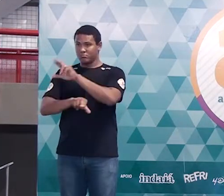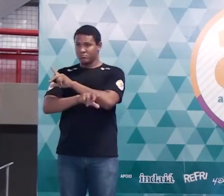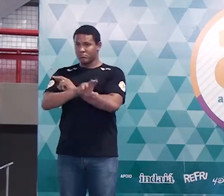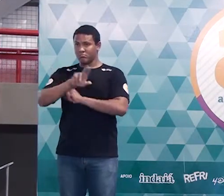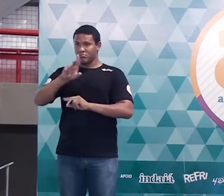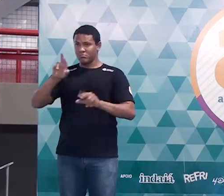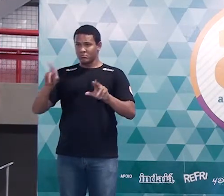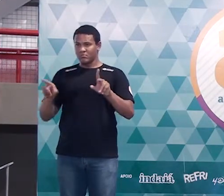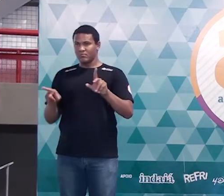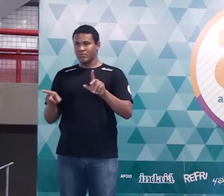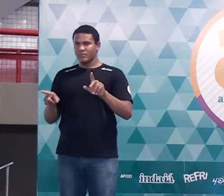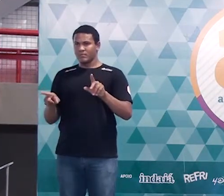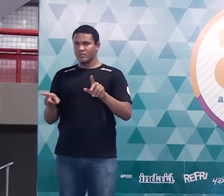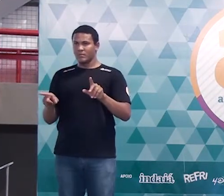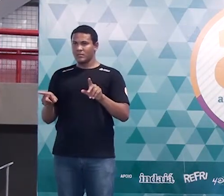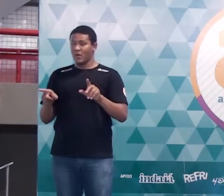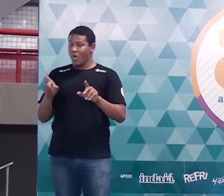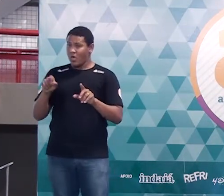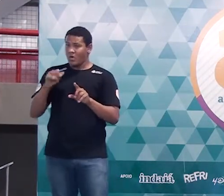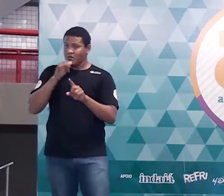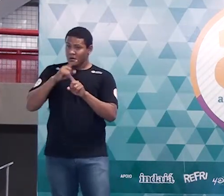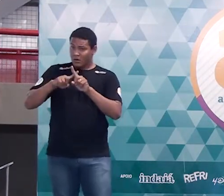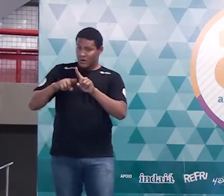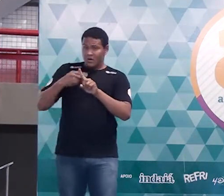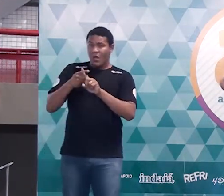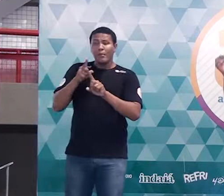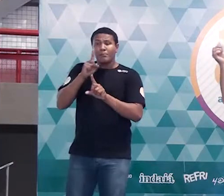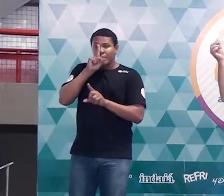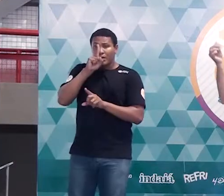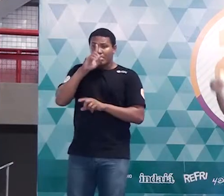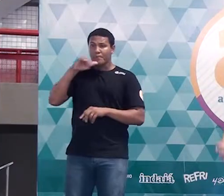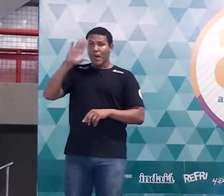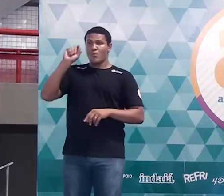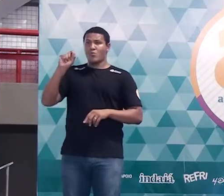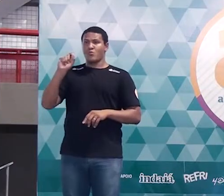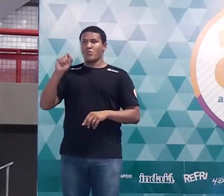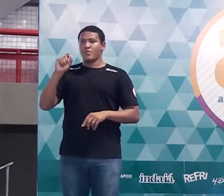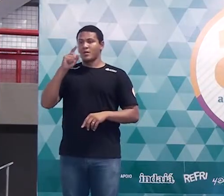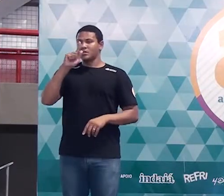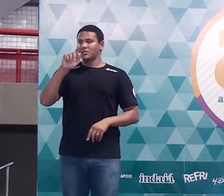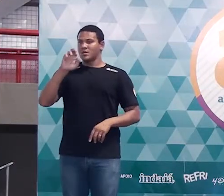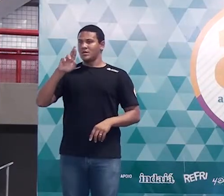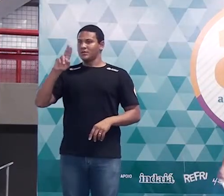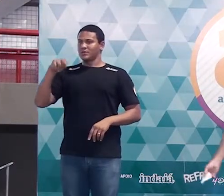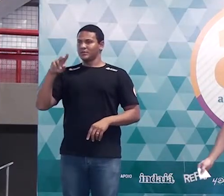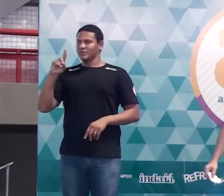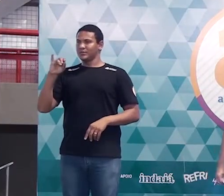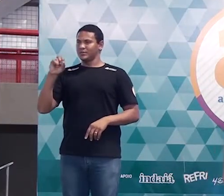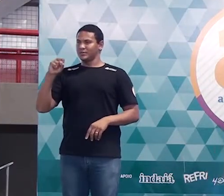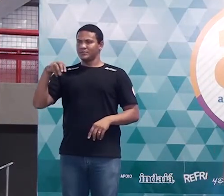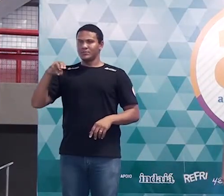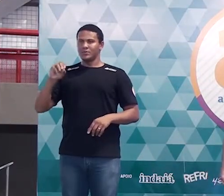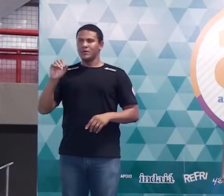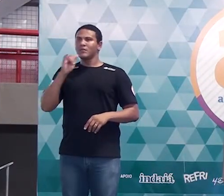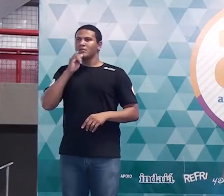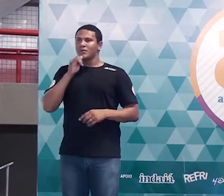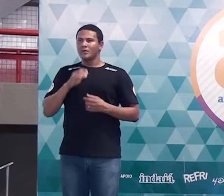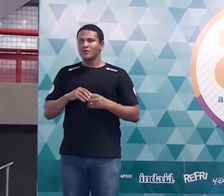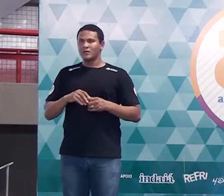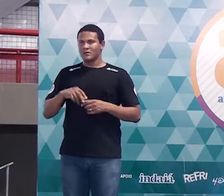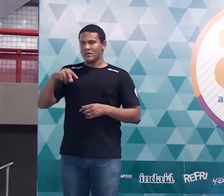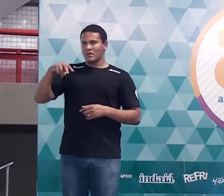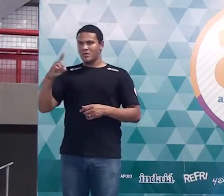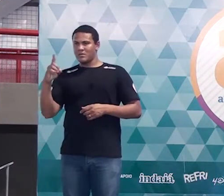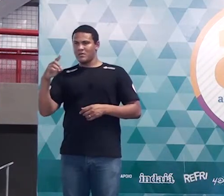porque o que é mais perigoso do que isso aqui é o gerundismo, que todo mundo diz. Vocês sabem o